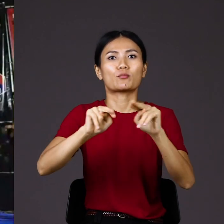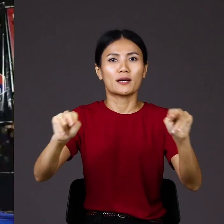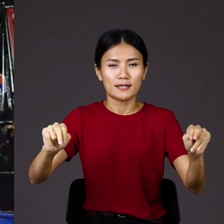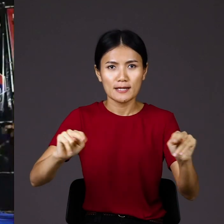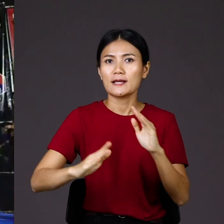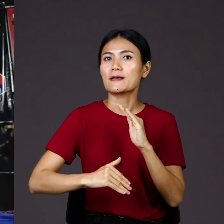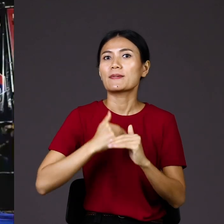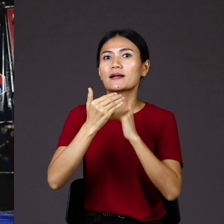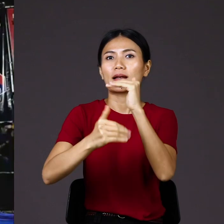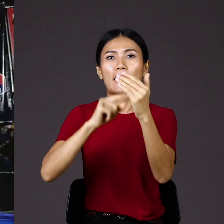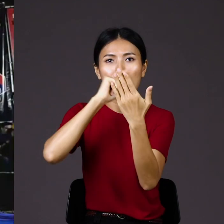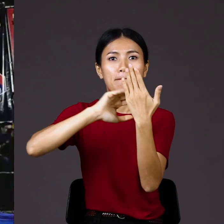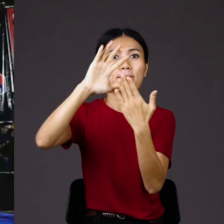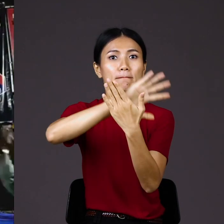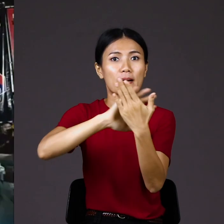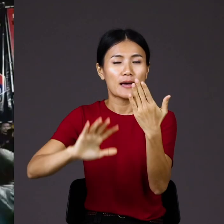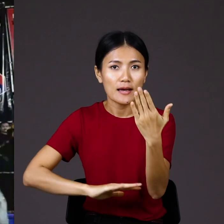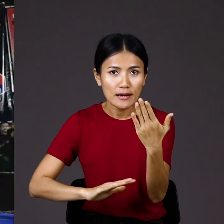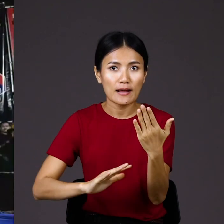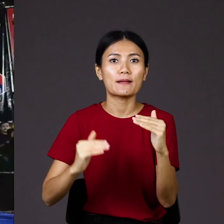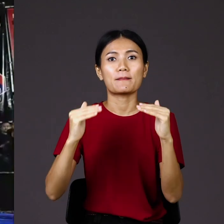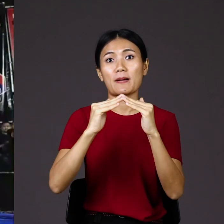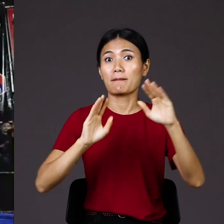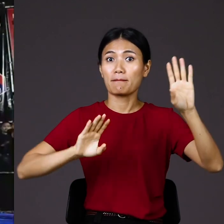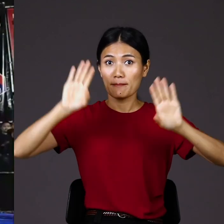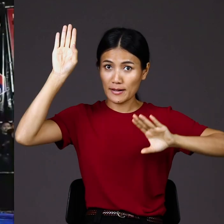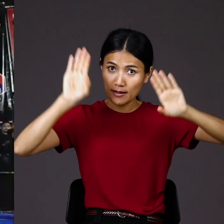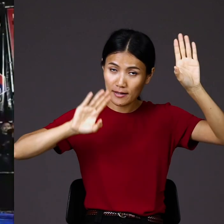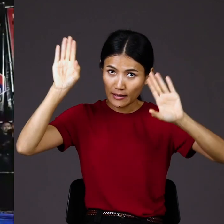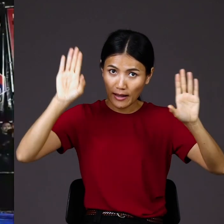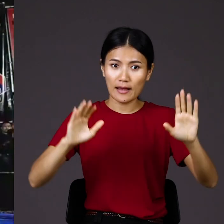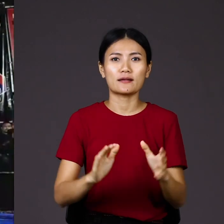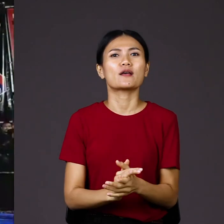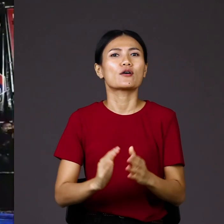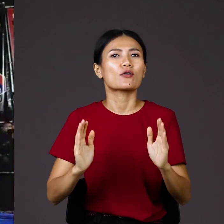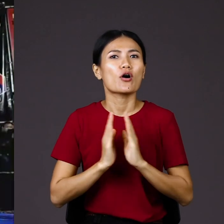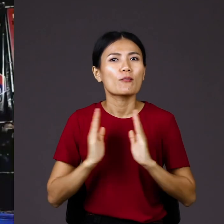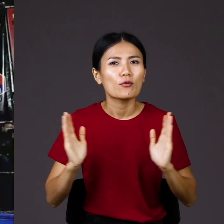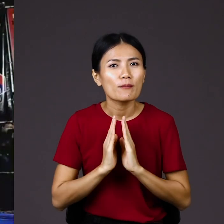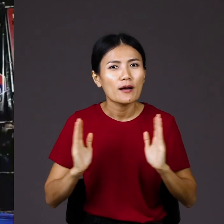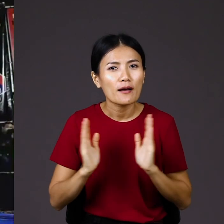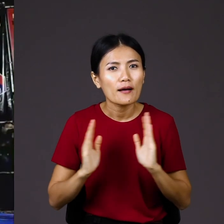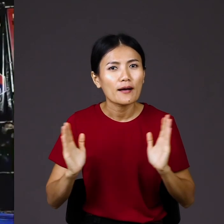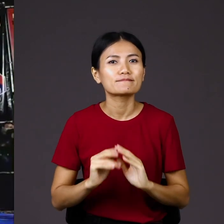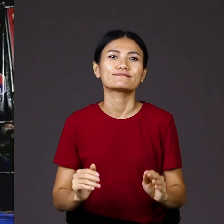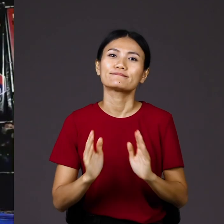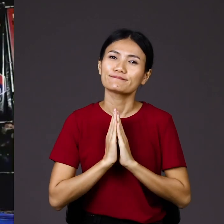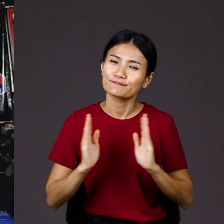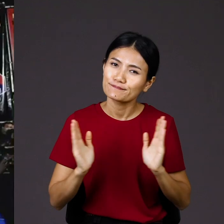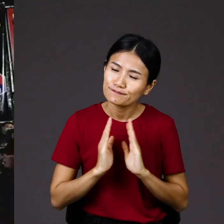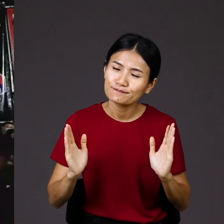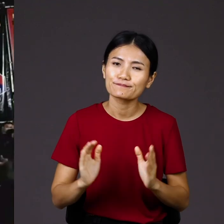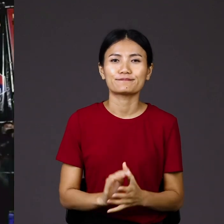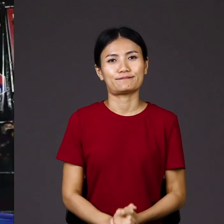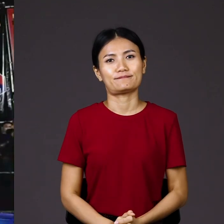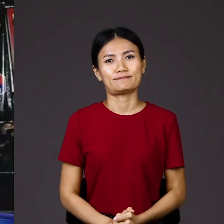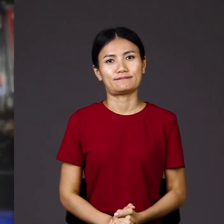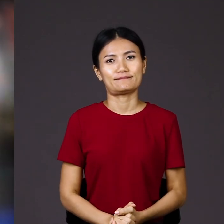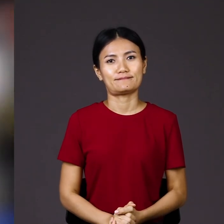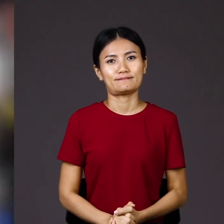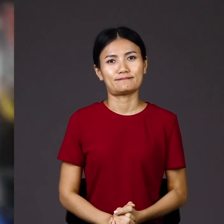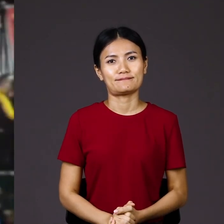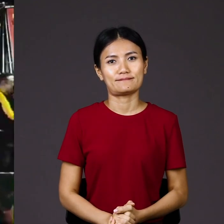ทบุรีที่ดีกว่านี้เพื่อประเทศไทยที่เป็นประชาธิปไตยขอบคุณพ่อแม่พี่น้องทุกคนครับสวัสดีครับขอบคุณครับ